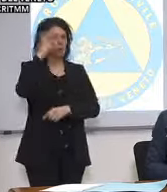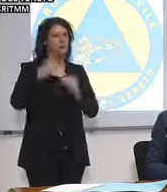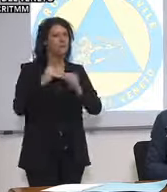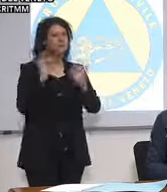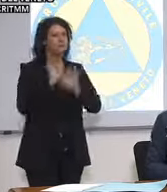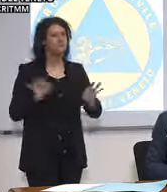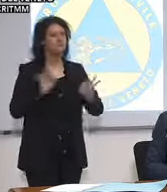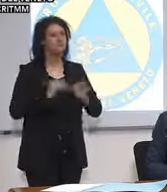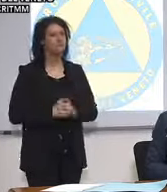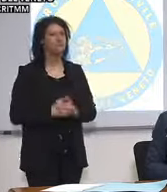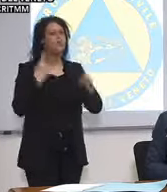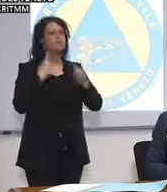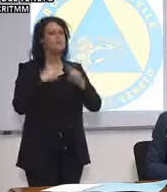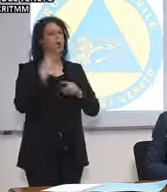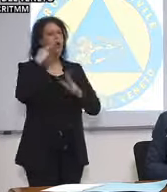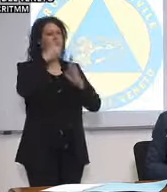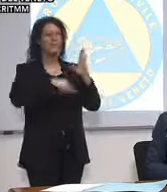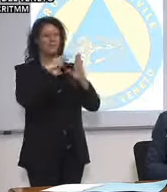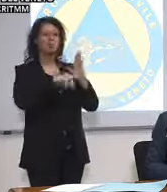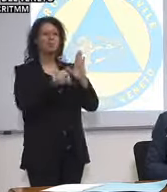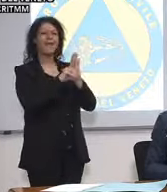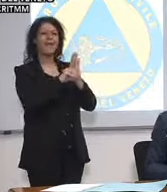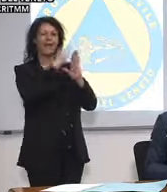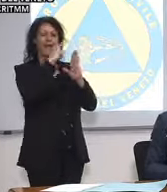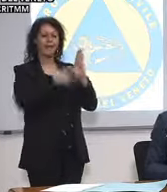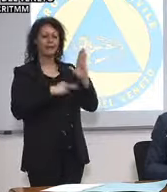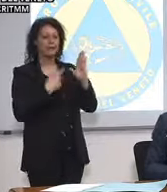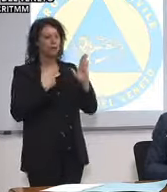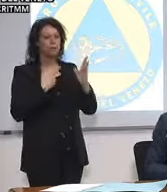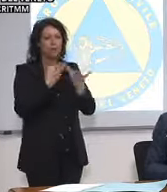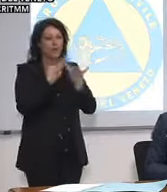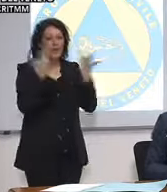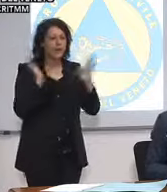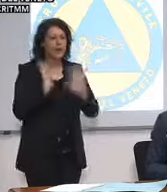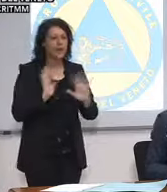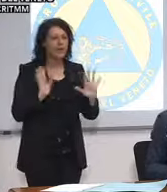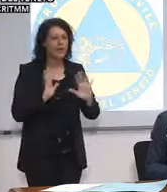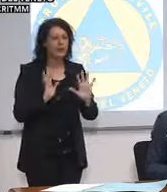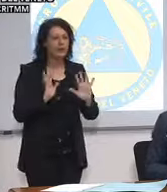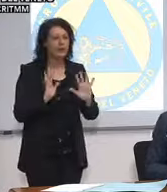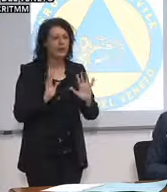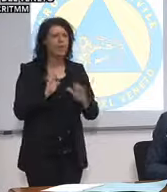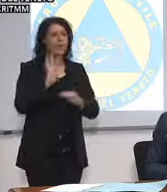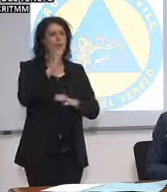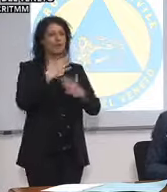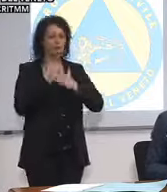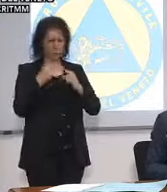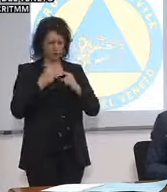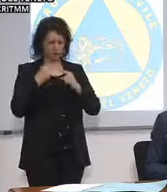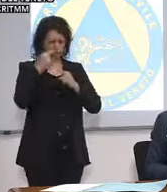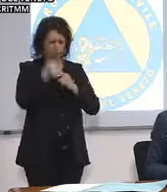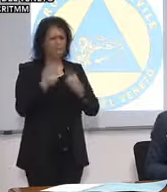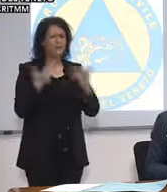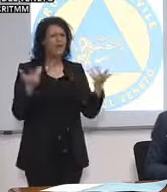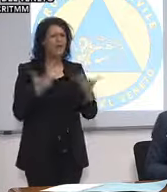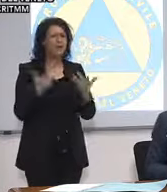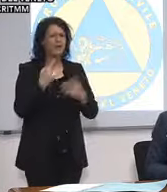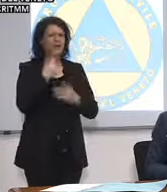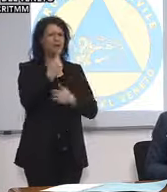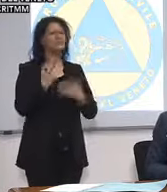Peraltro, leggendo il decreto, non si capisce ancora cosa possono fare i cittadini dopo il 4 maggio. C'è scritto che i parchi